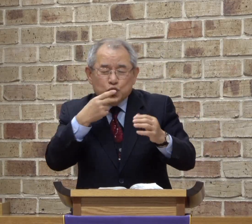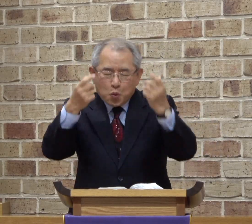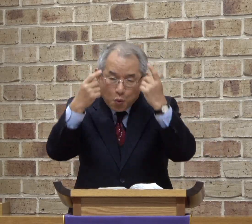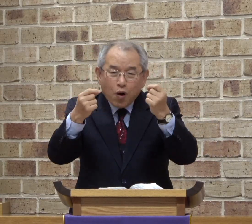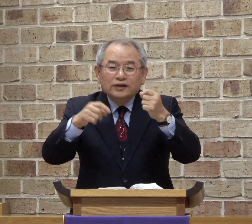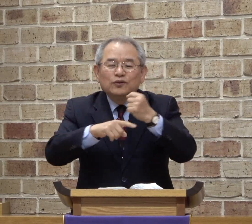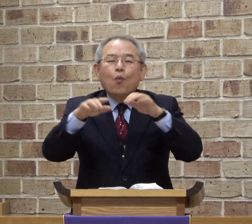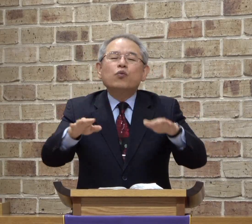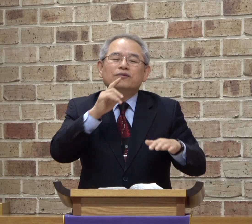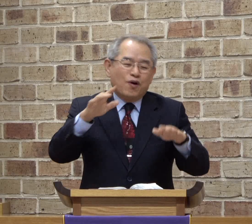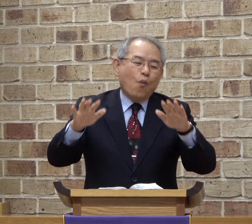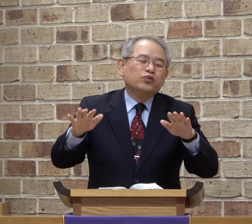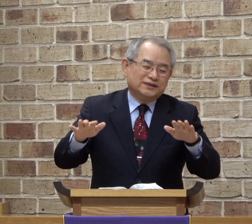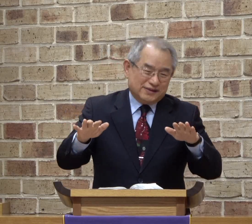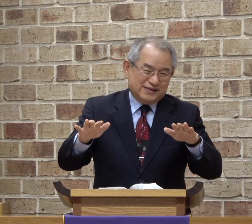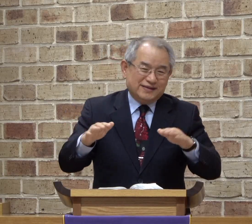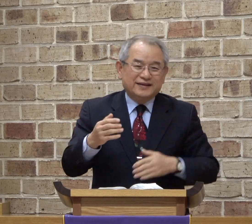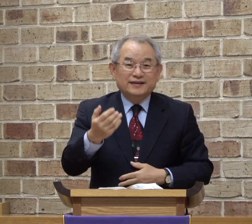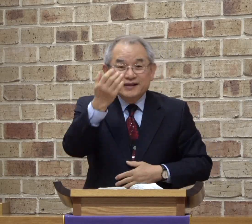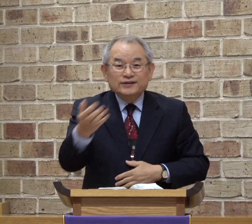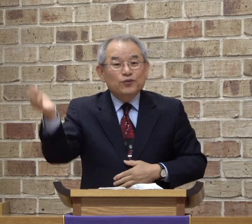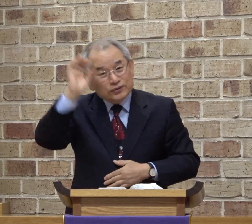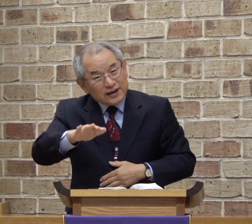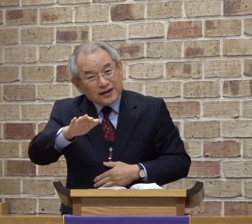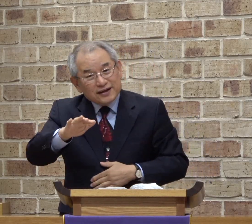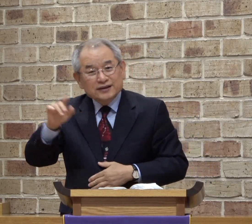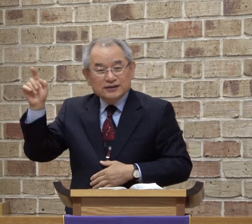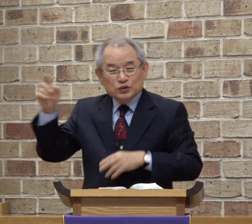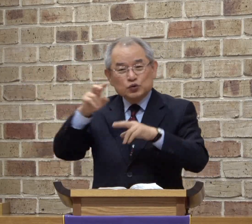그 선물은 바로